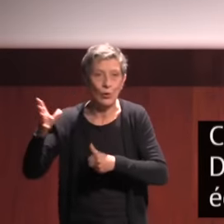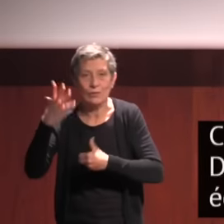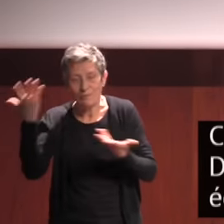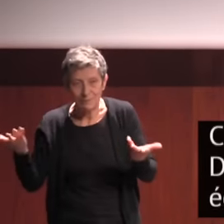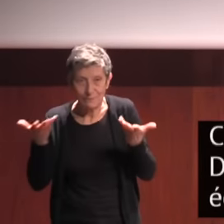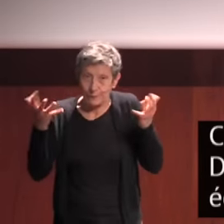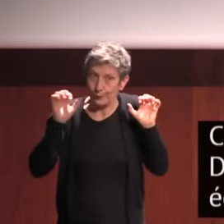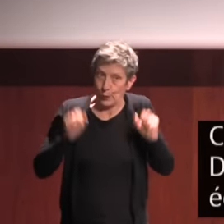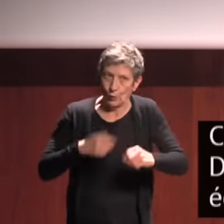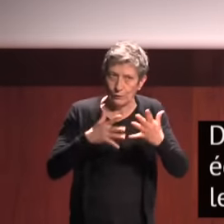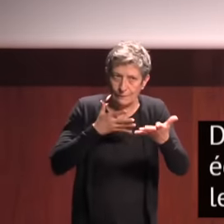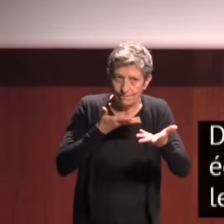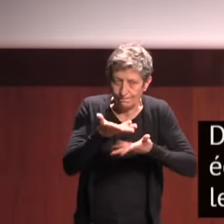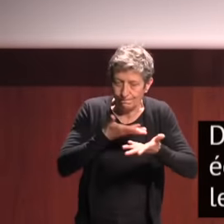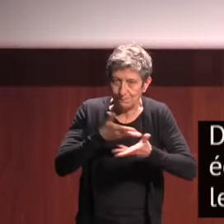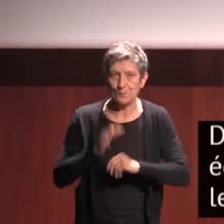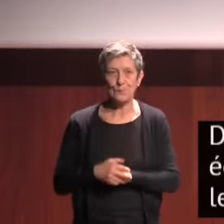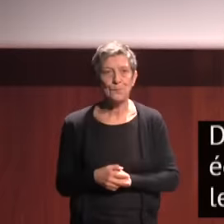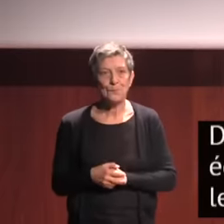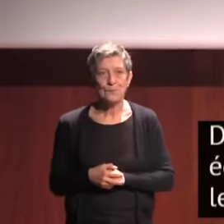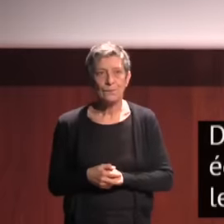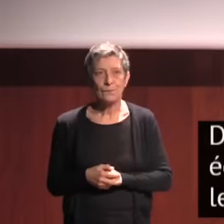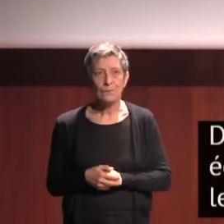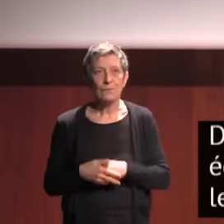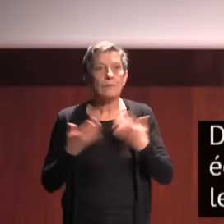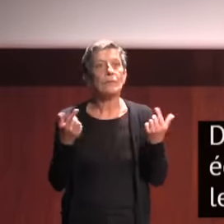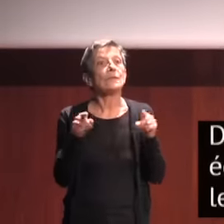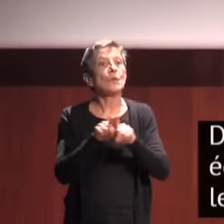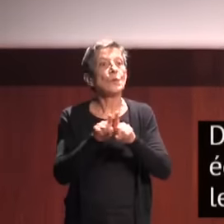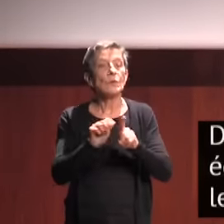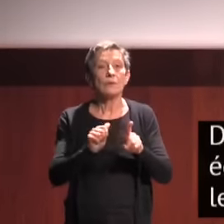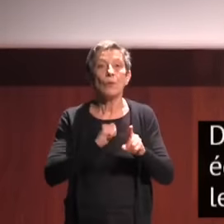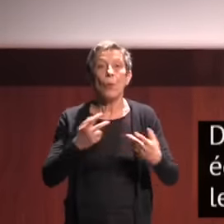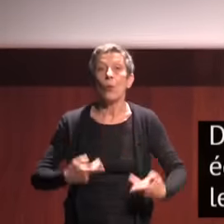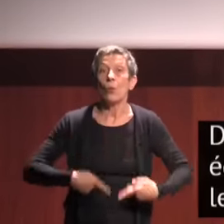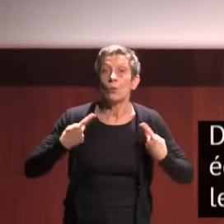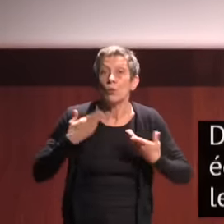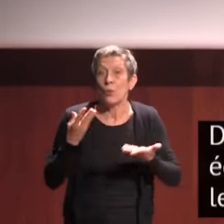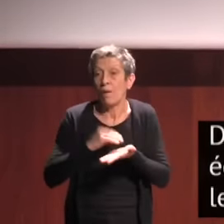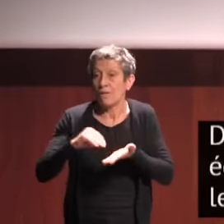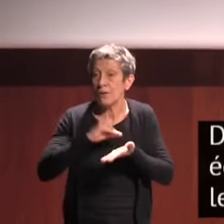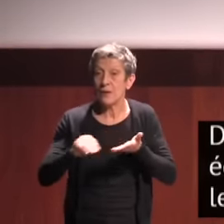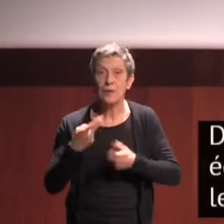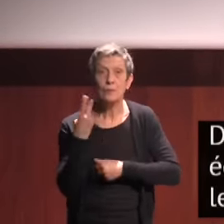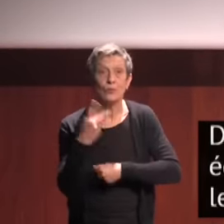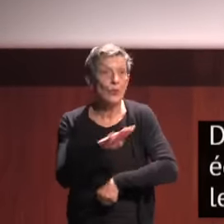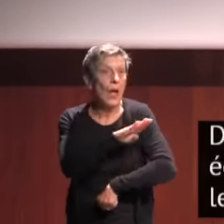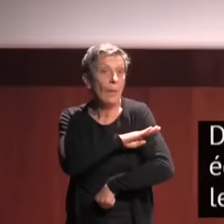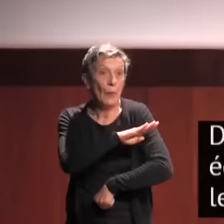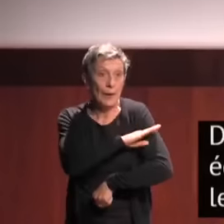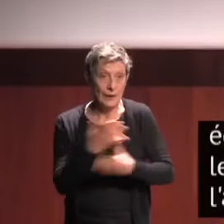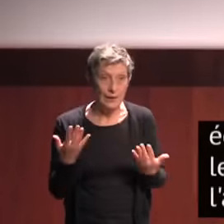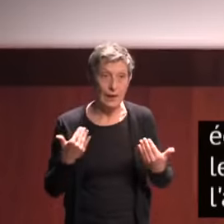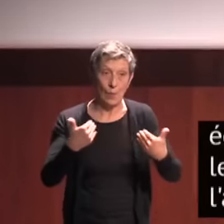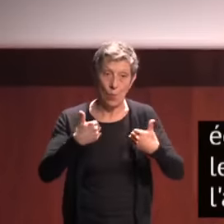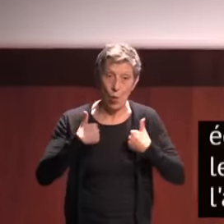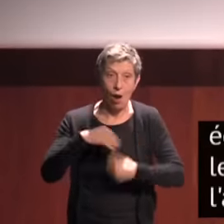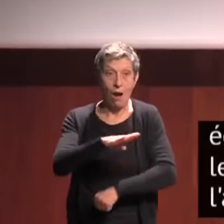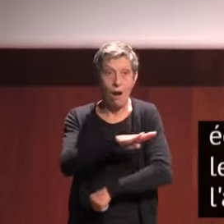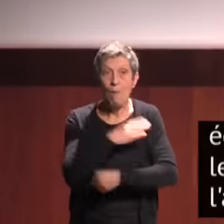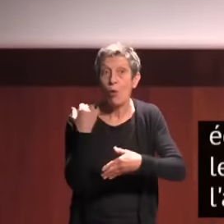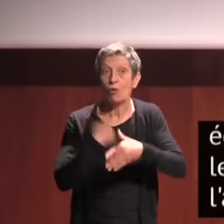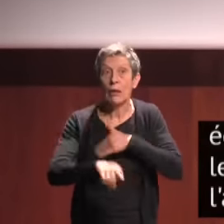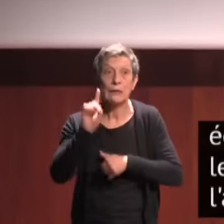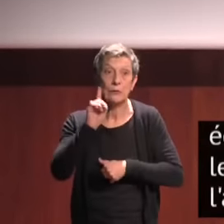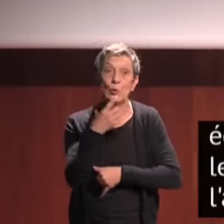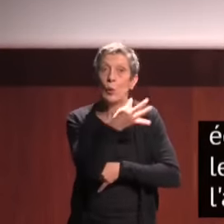endormis. Et c'est aussi le cas de l'autographie d'Armand Pelletier. Moi, Armand, né sourd et